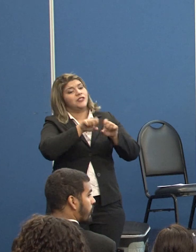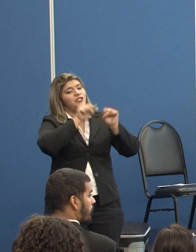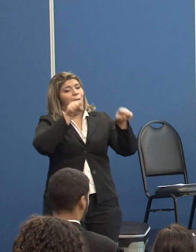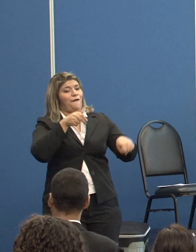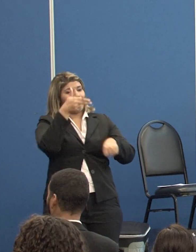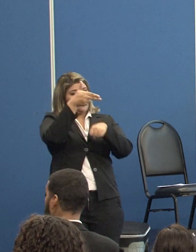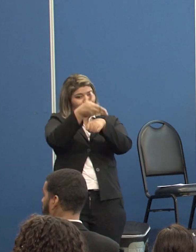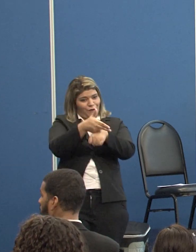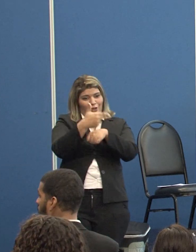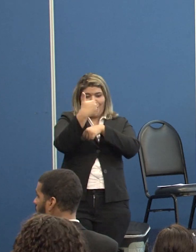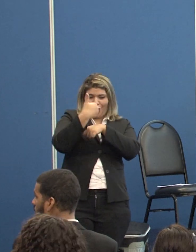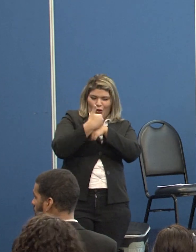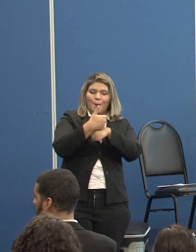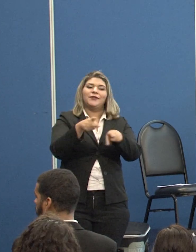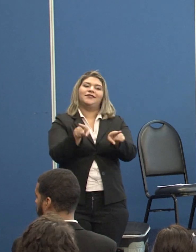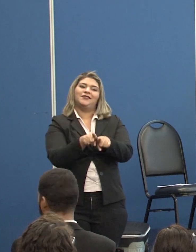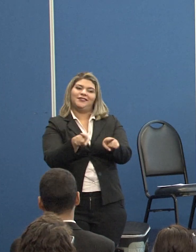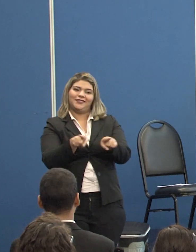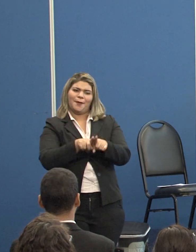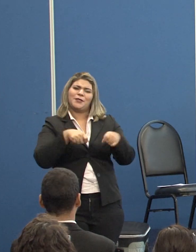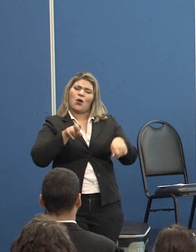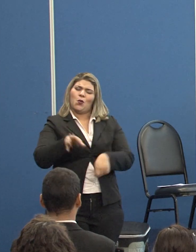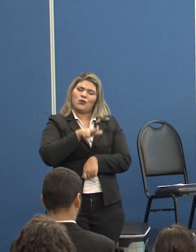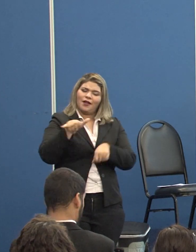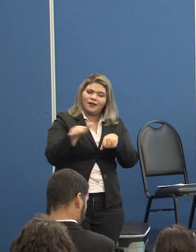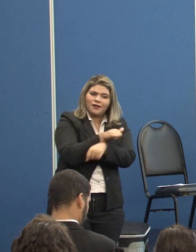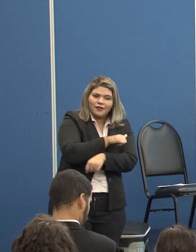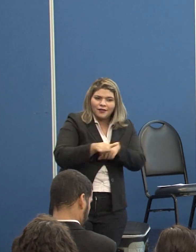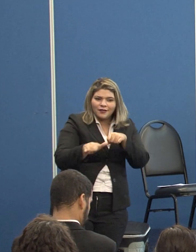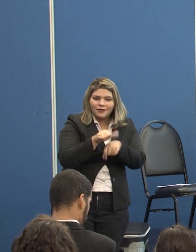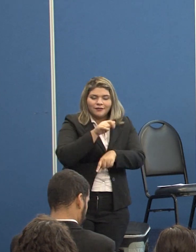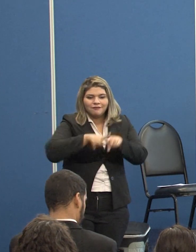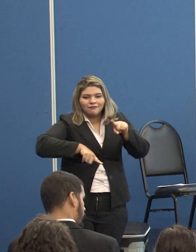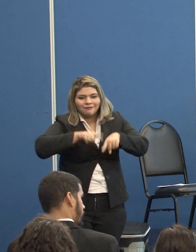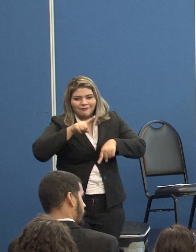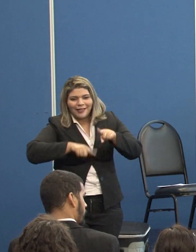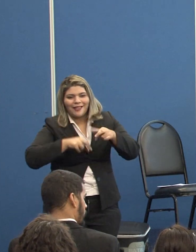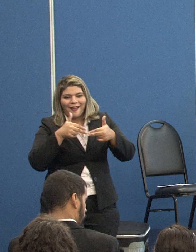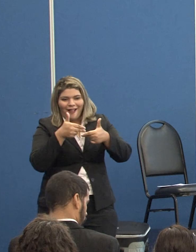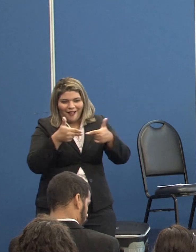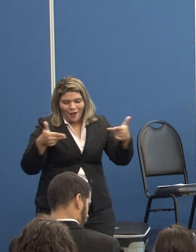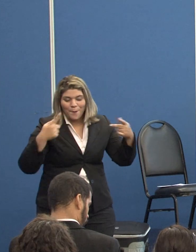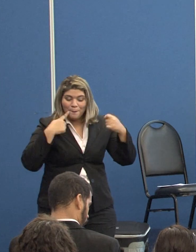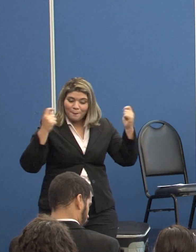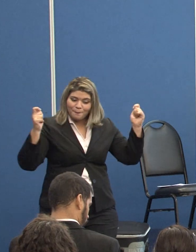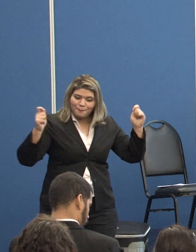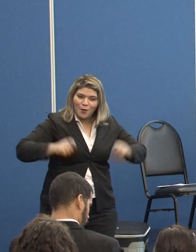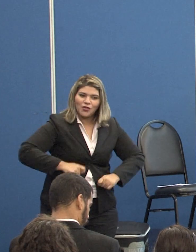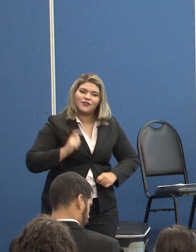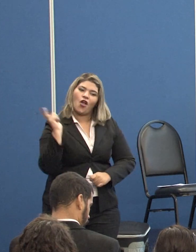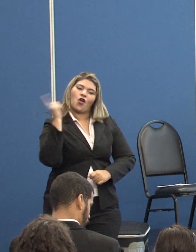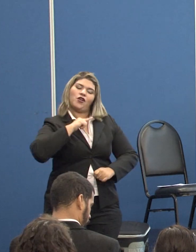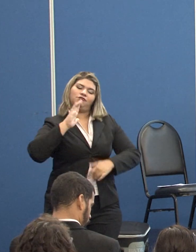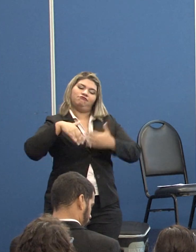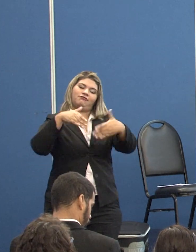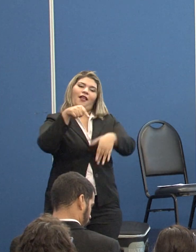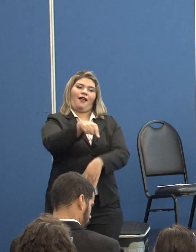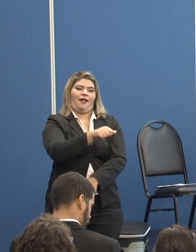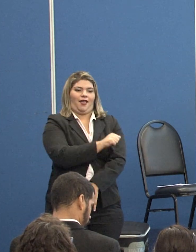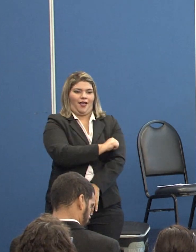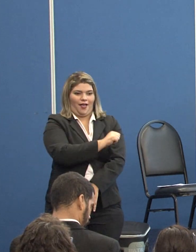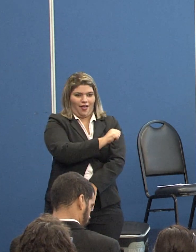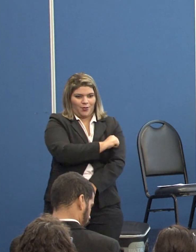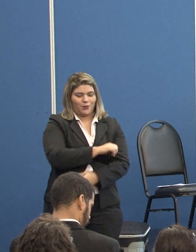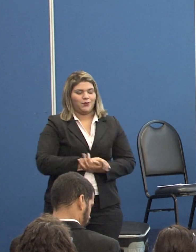sim. Eu preciso estar utilizando todos os recursos e critérios possíveis para atender a demanda do meu educando.